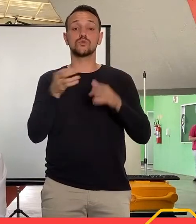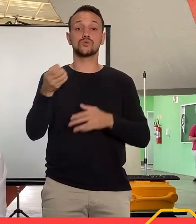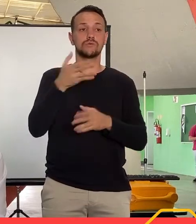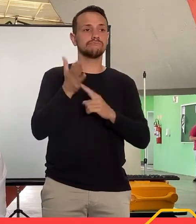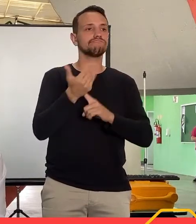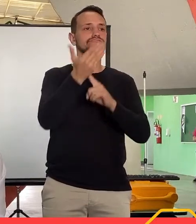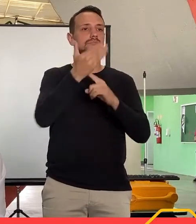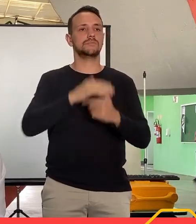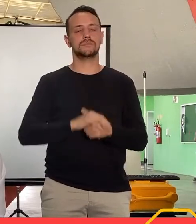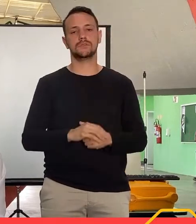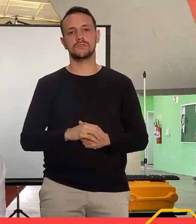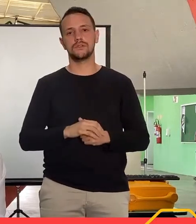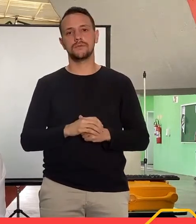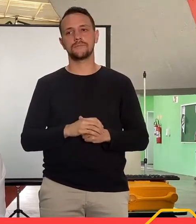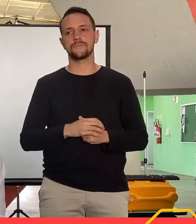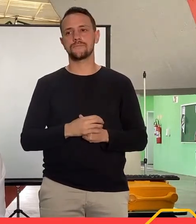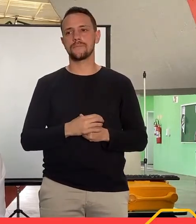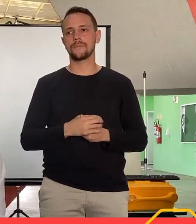Né?